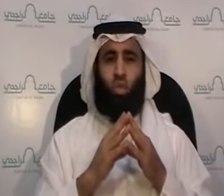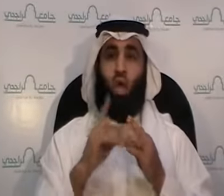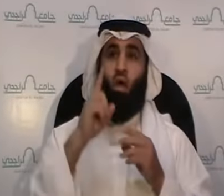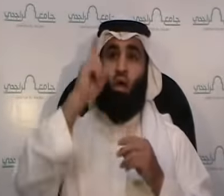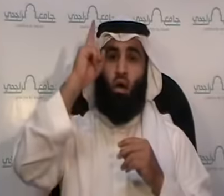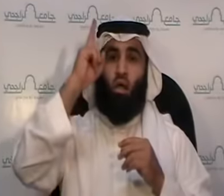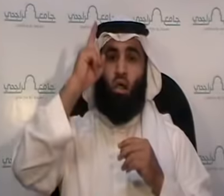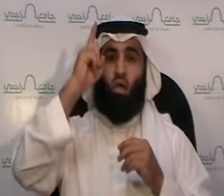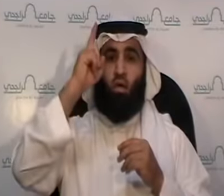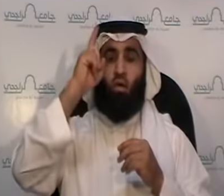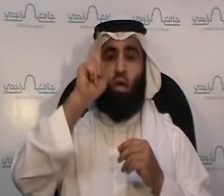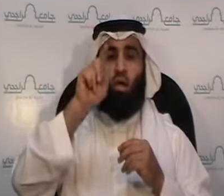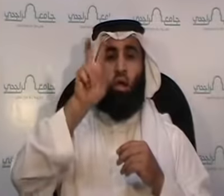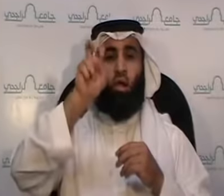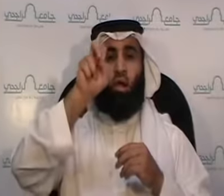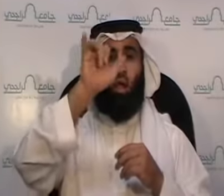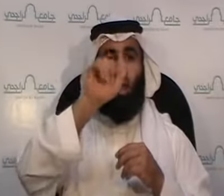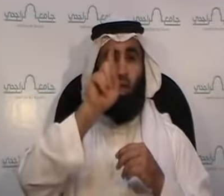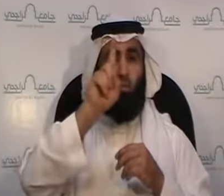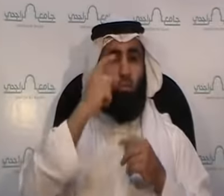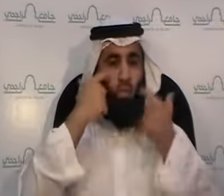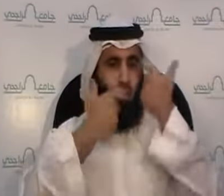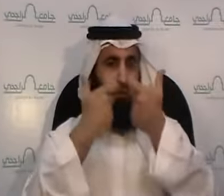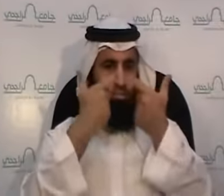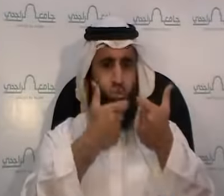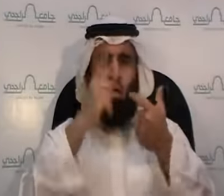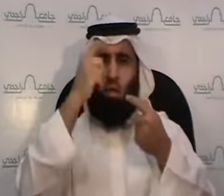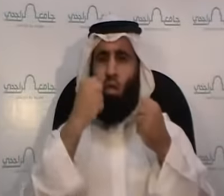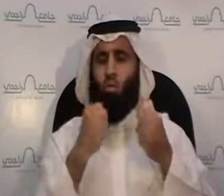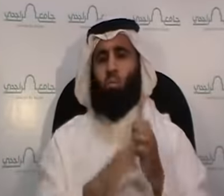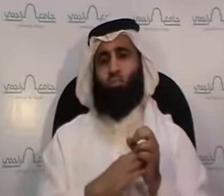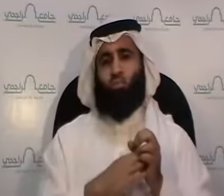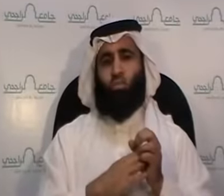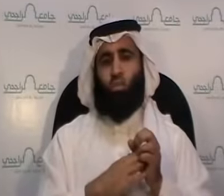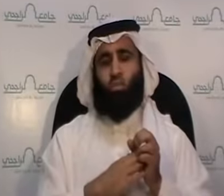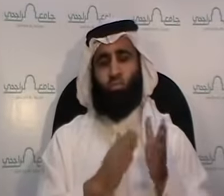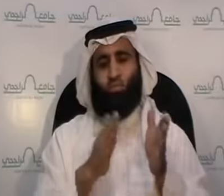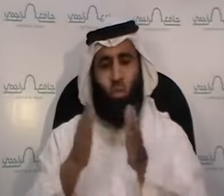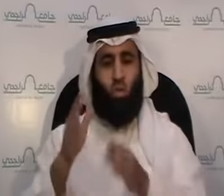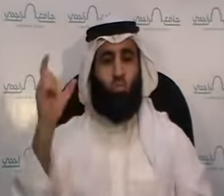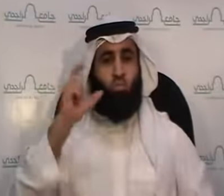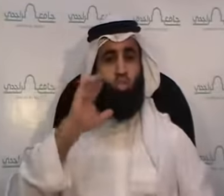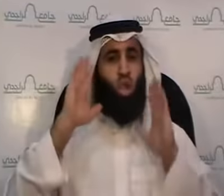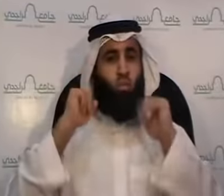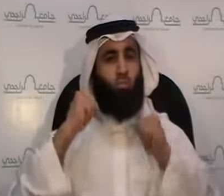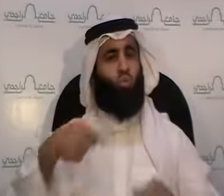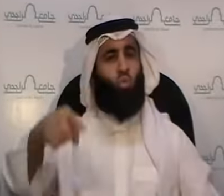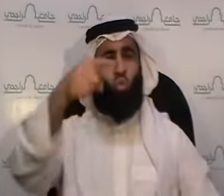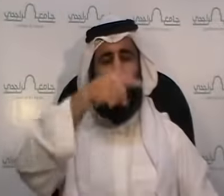الله كان عليكم رقيبا. أيها المسلمون، رسم